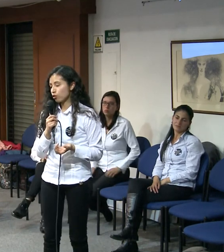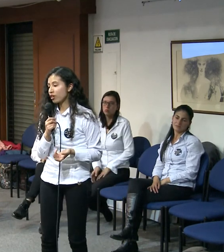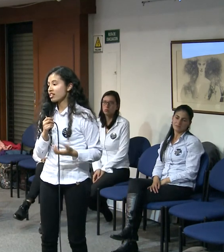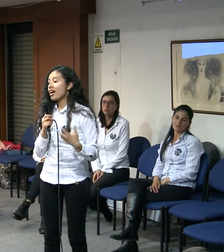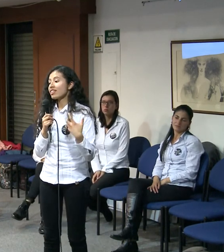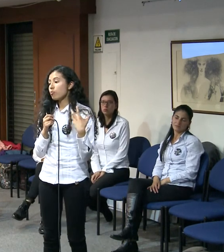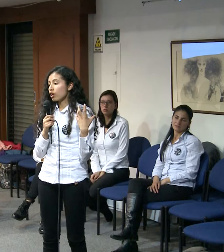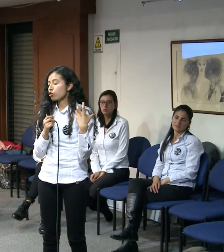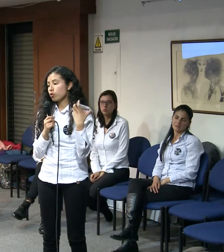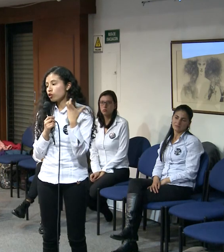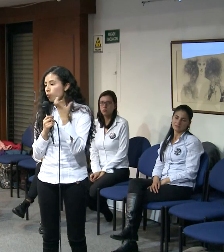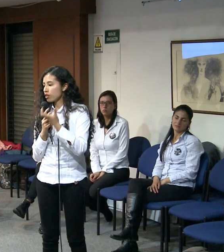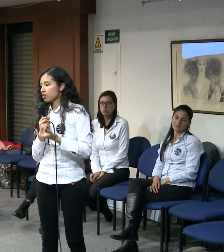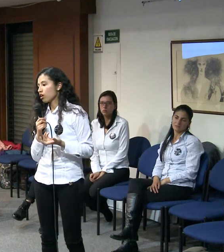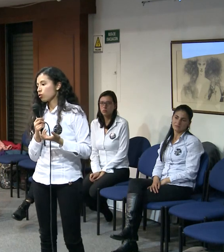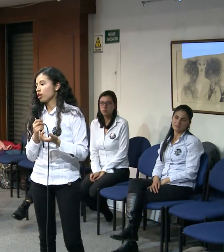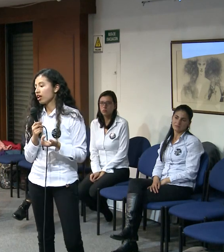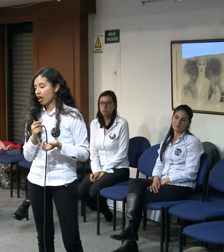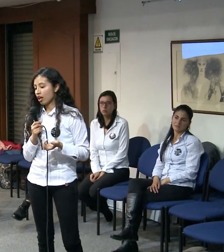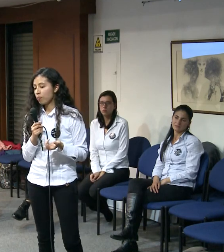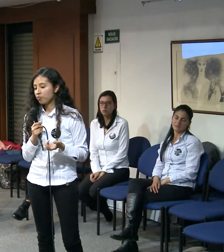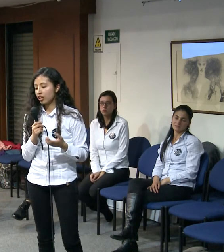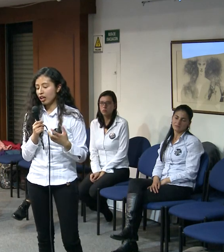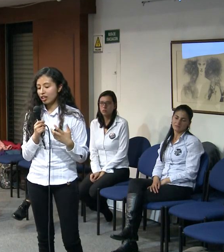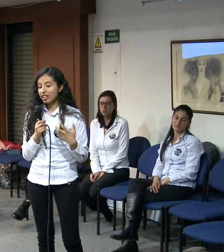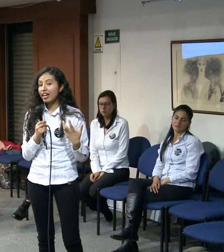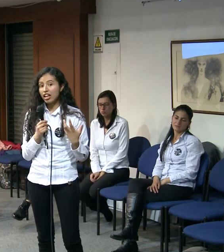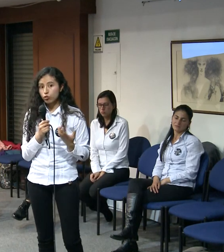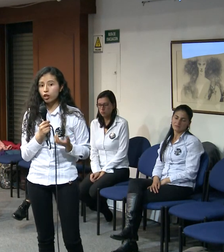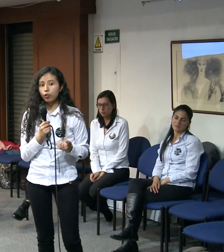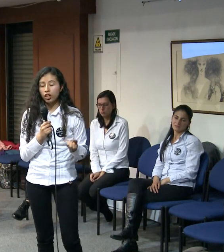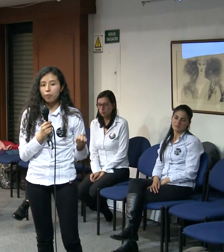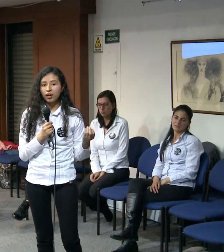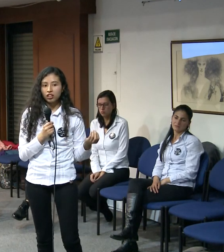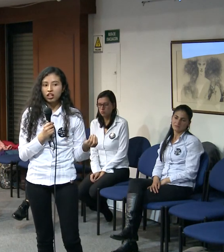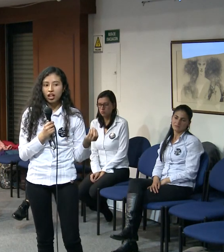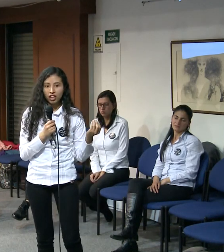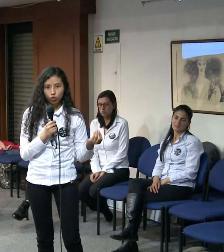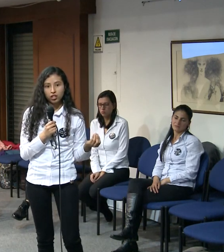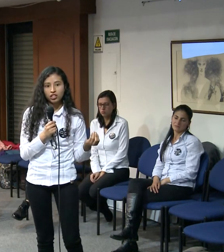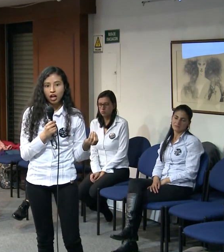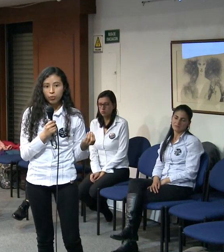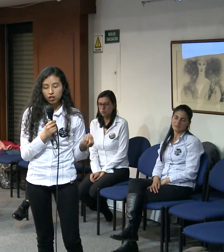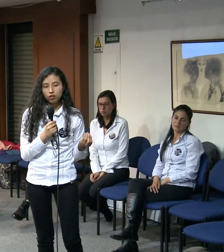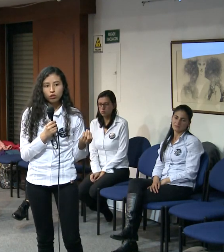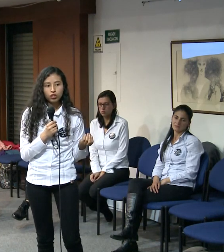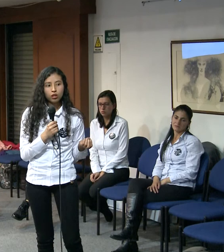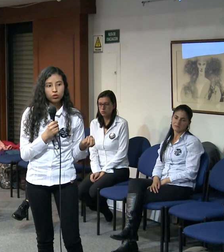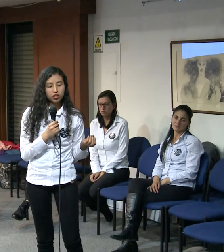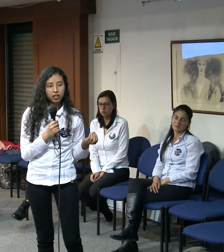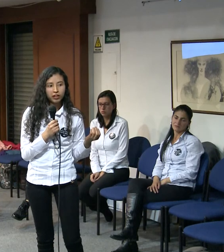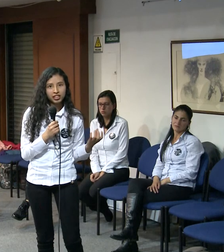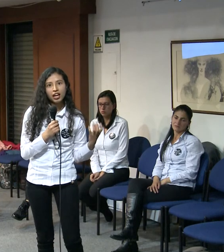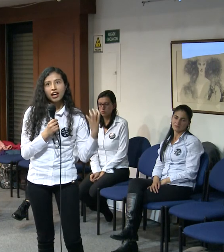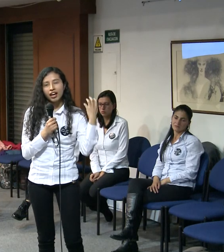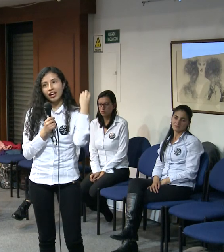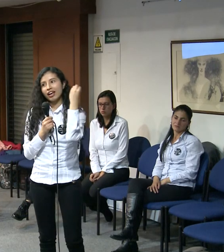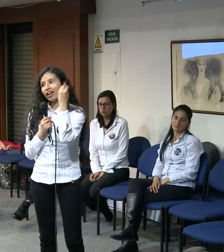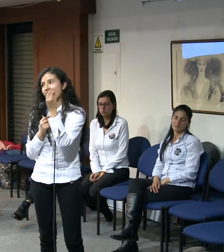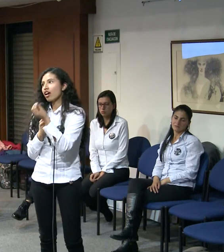las personas. También nos permitió pensarnos en que teníamos que poner en práctica eso que se estaba aprendiendo en los diálogos de